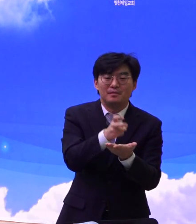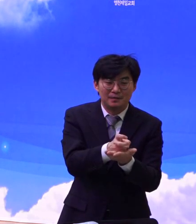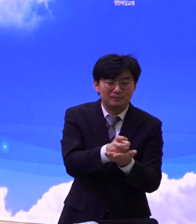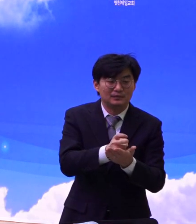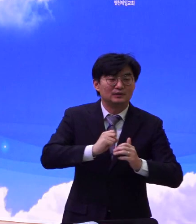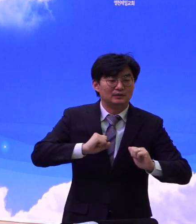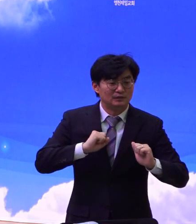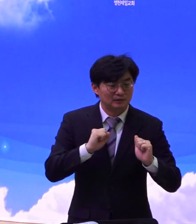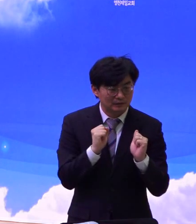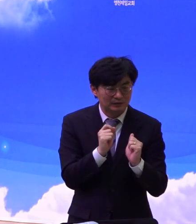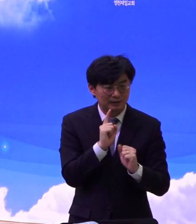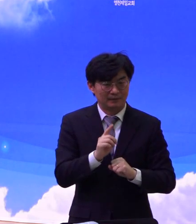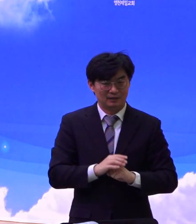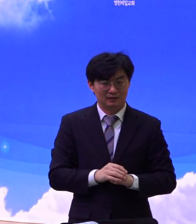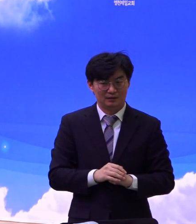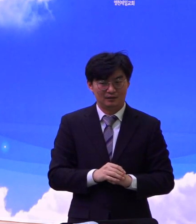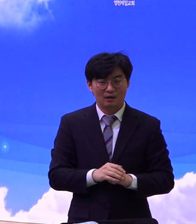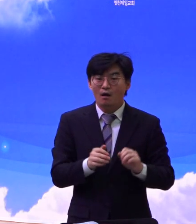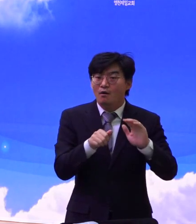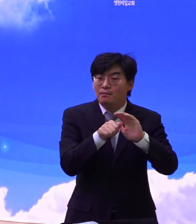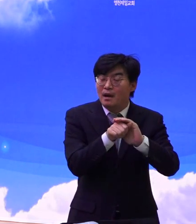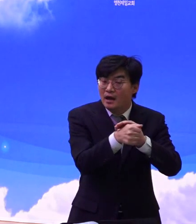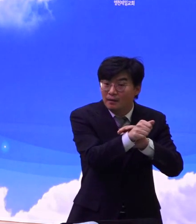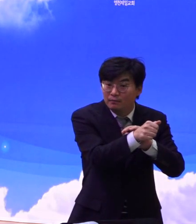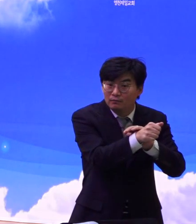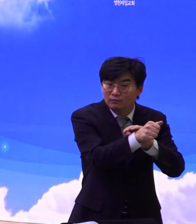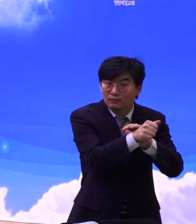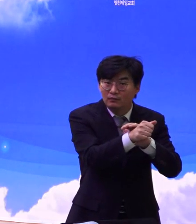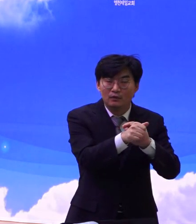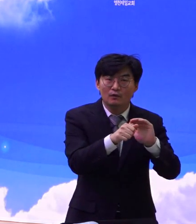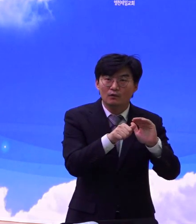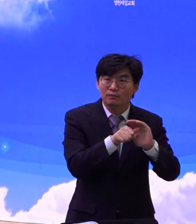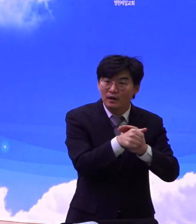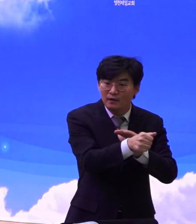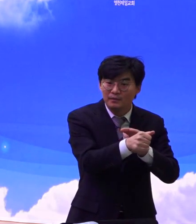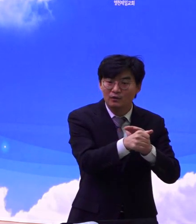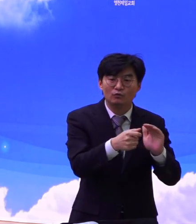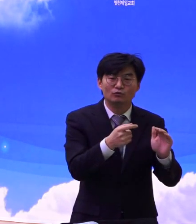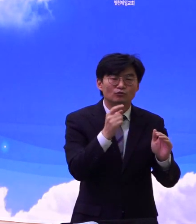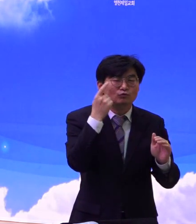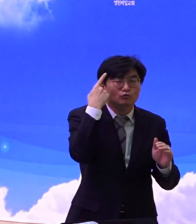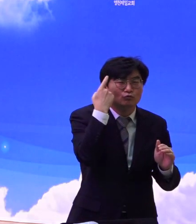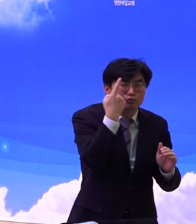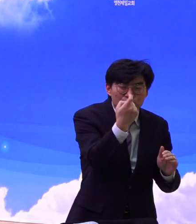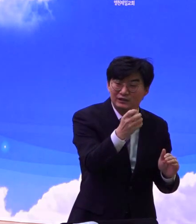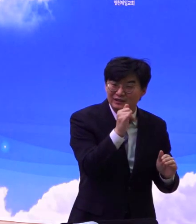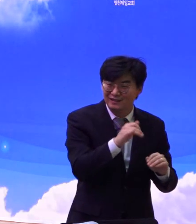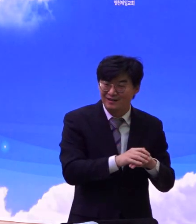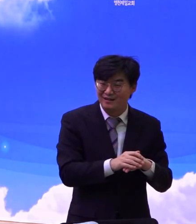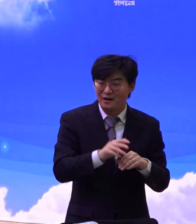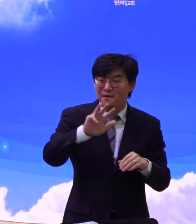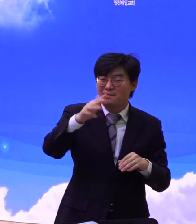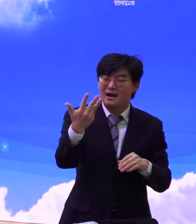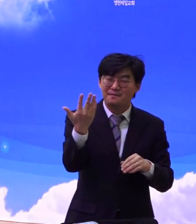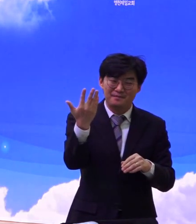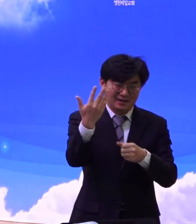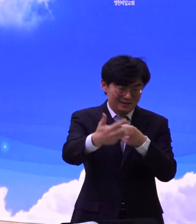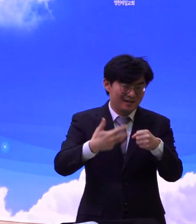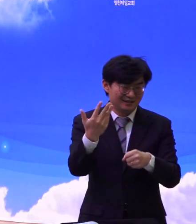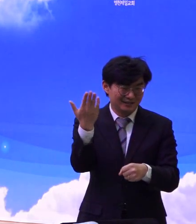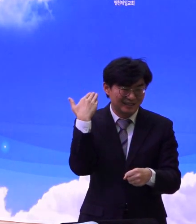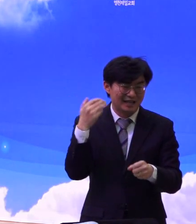계명을 지켰더라. 하나님 말씀을 지켰다 하는 것입니다. 그리고 그가 하나님과 연합하여서 하나님을 떠나지 아니하였고 하나님과 함께 늘